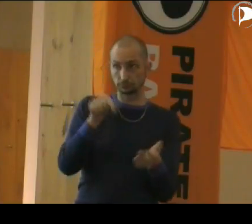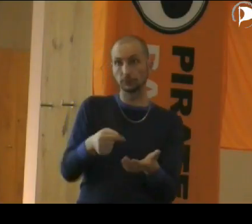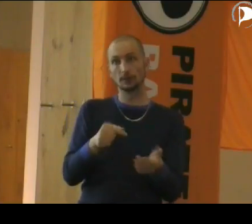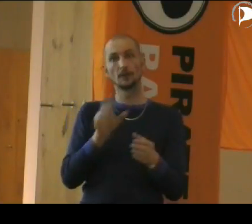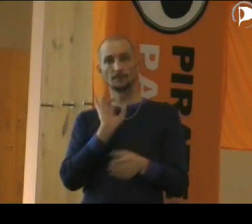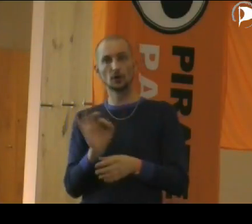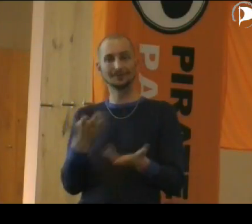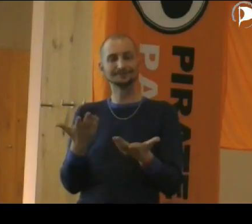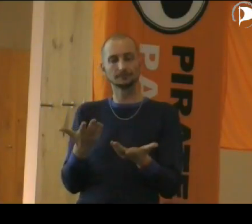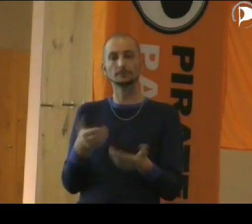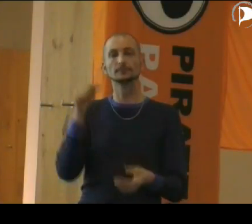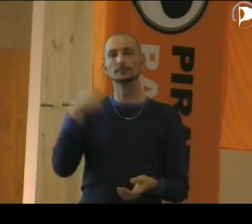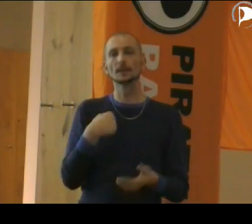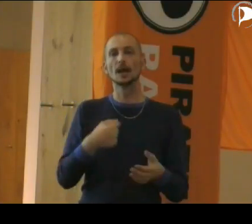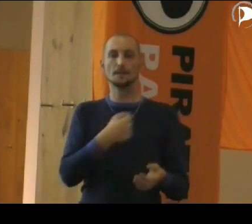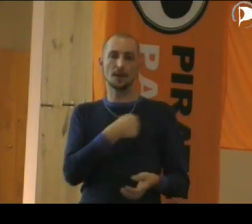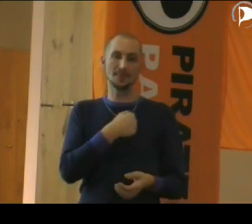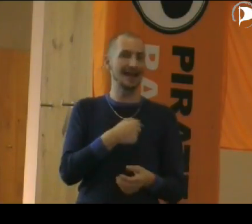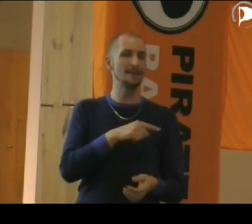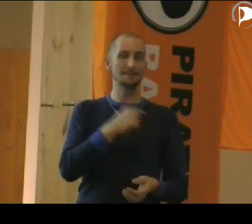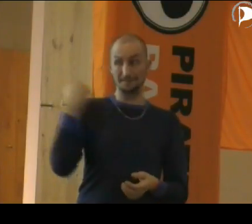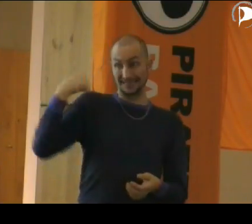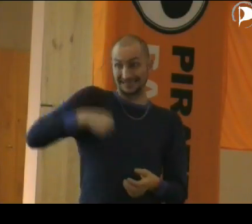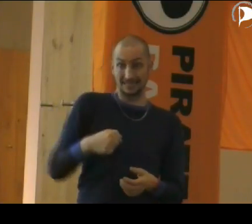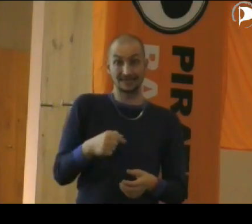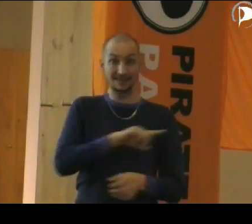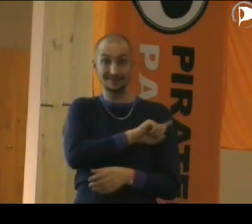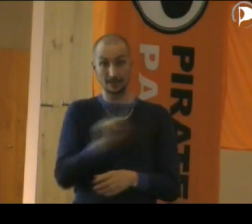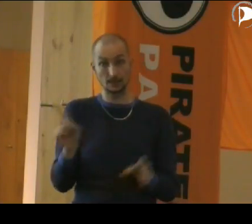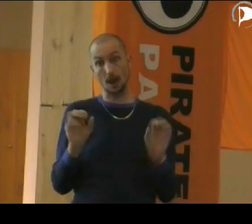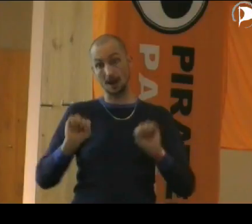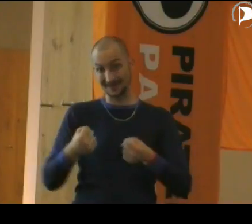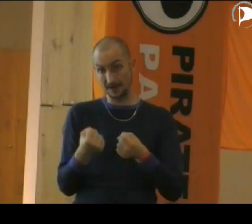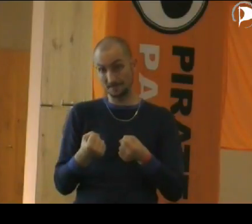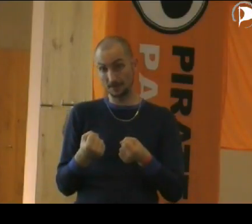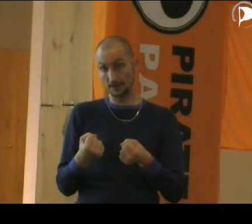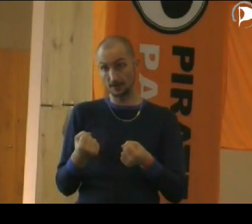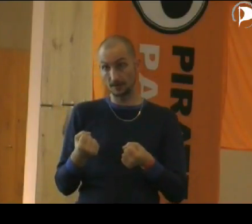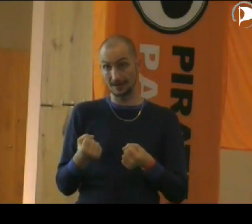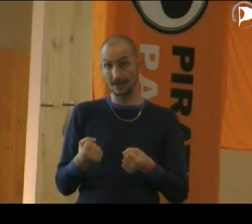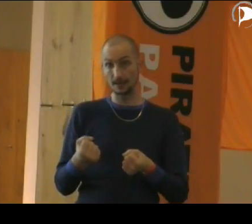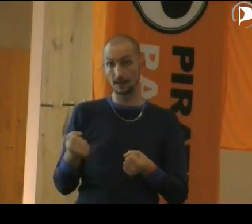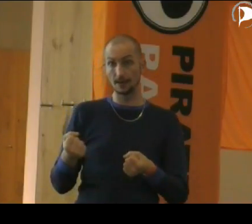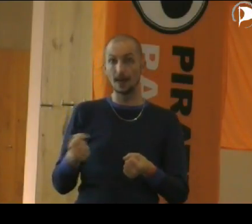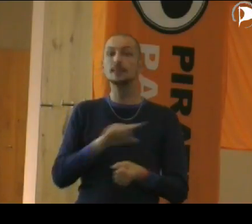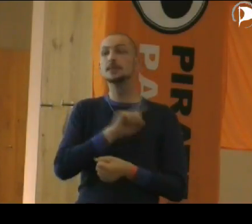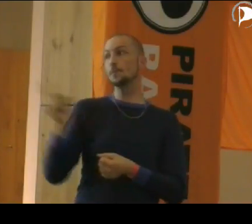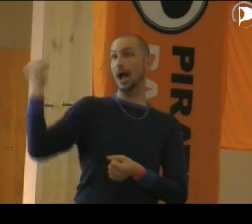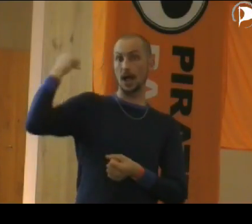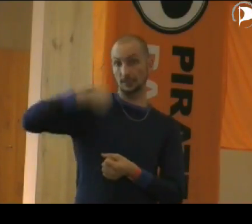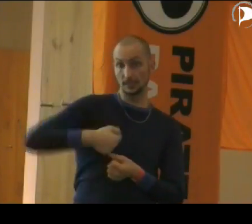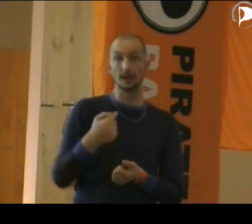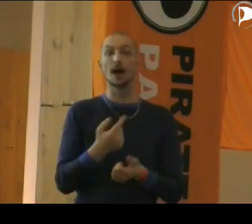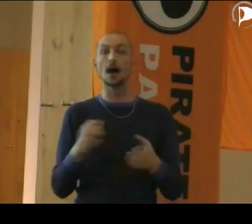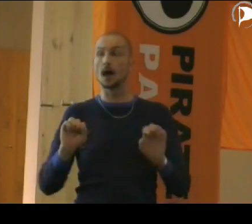eigentlich war ich nur schließen dass ich war noch nie wenn man das was ein spektrum aber zeigt